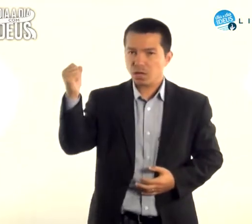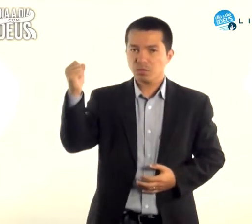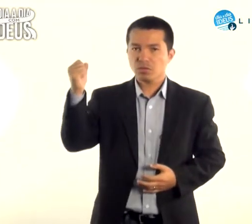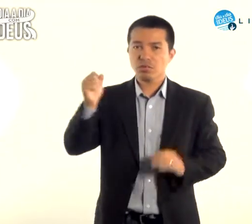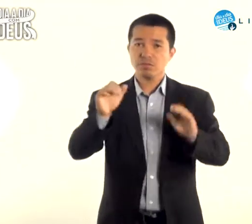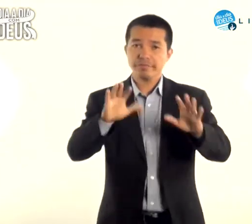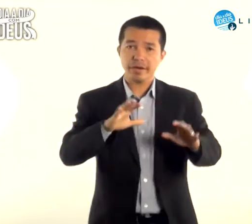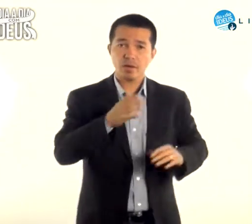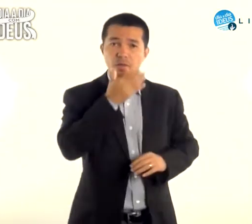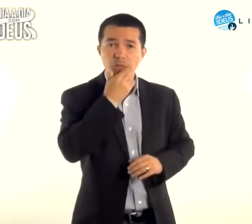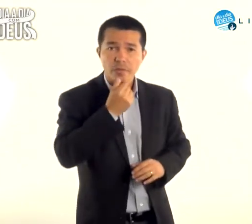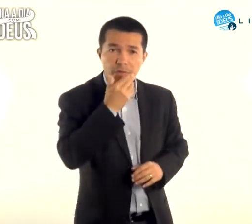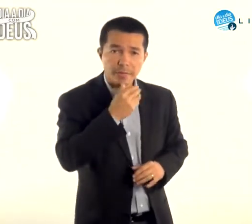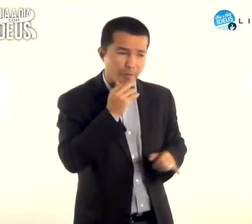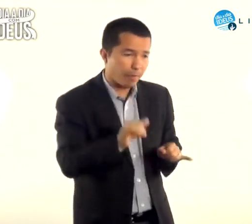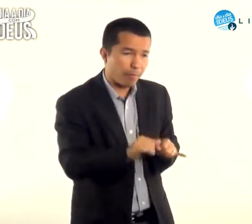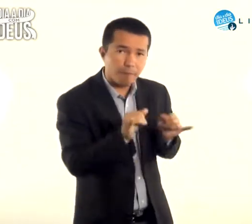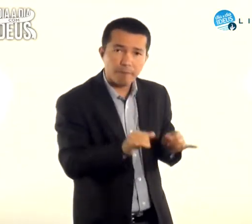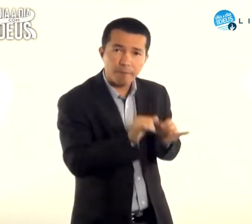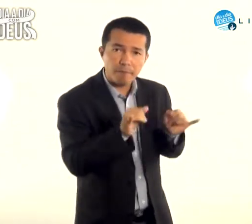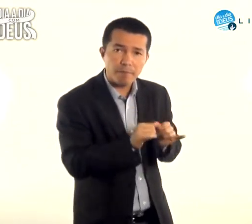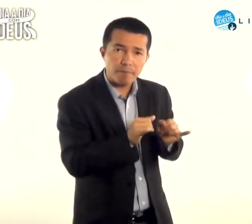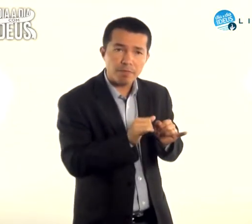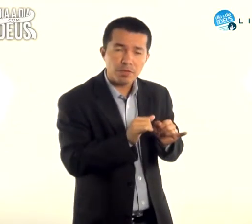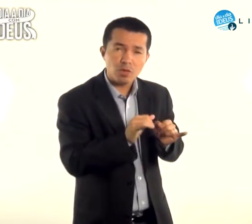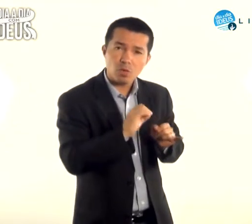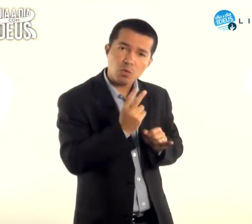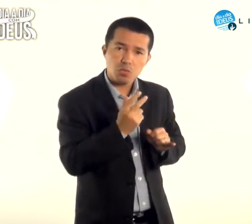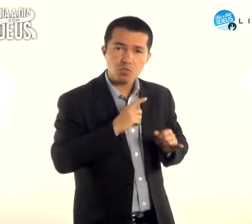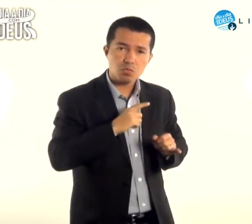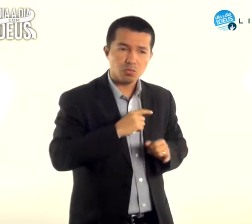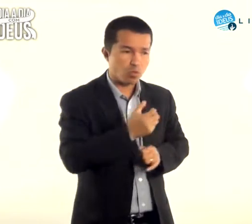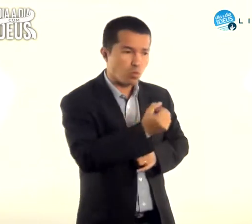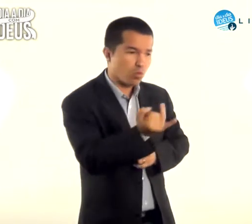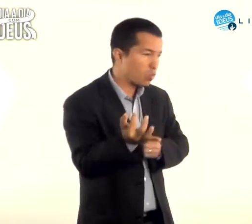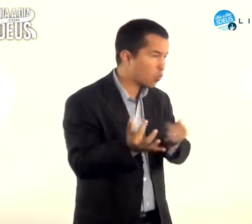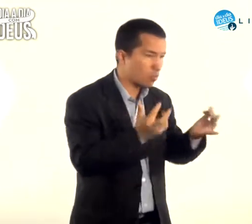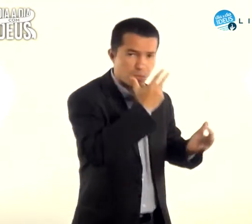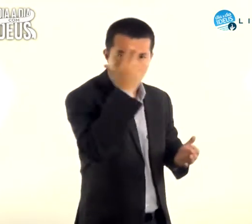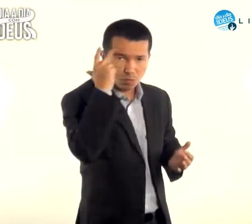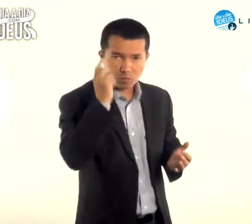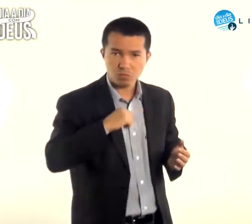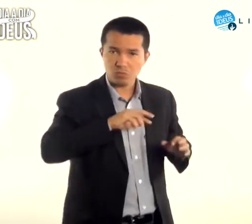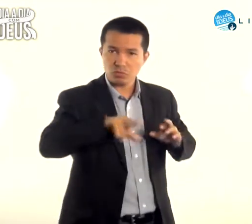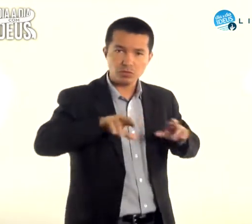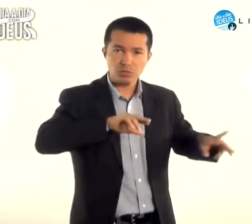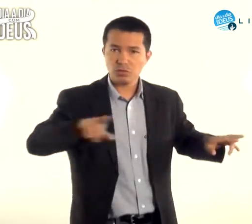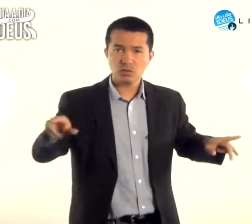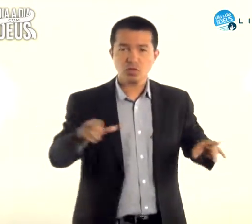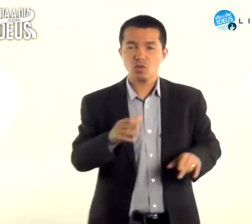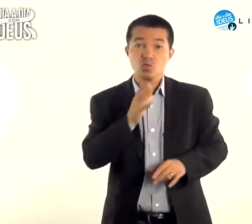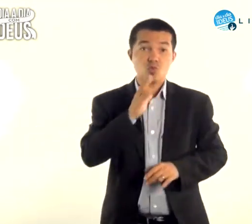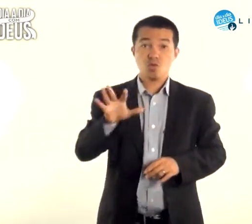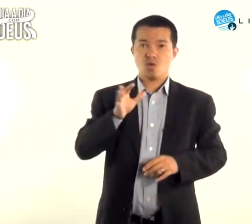também o homem não conhece nem amor nem o ódio, tudo passa perante ele, tudo sucede igualmente a